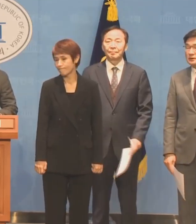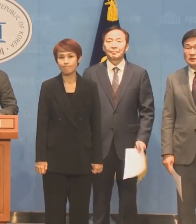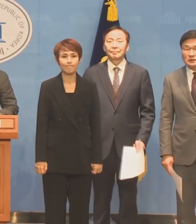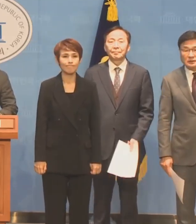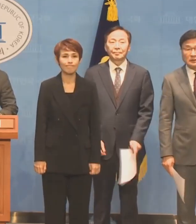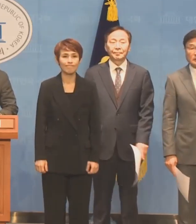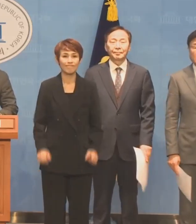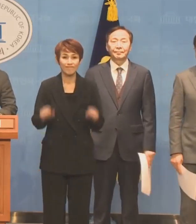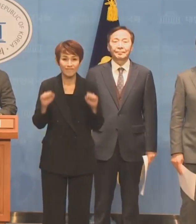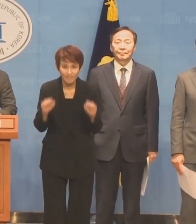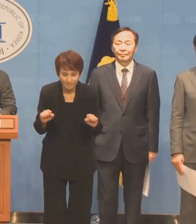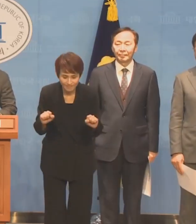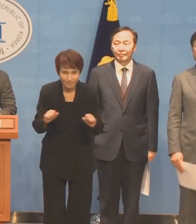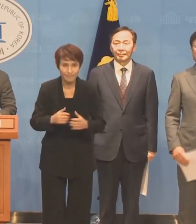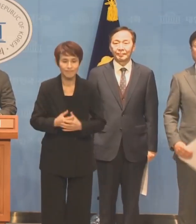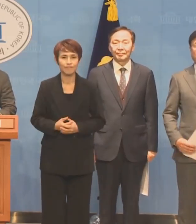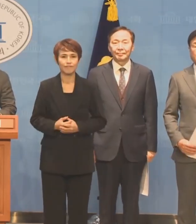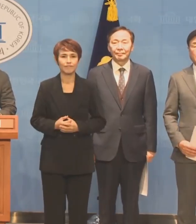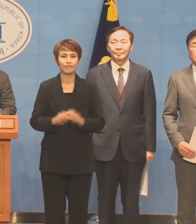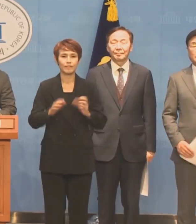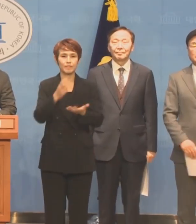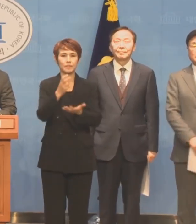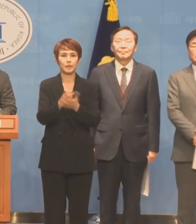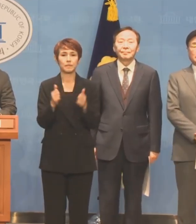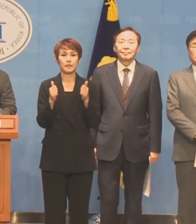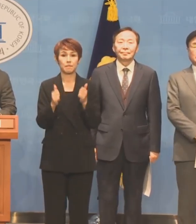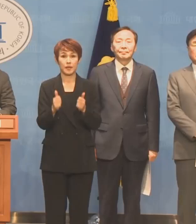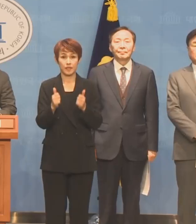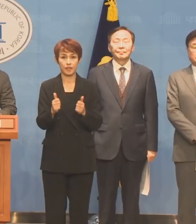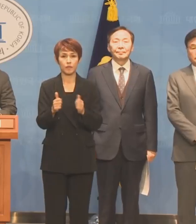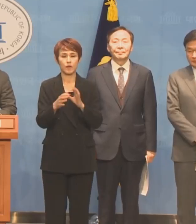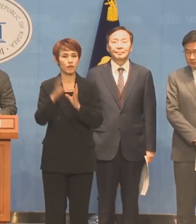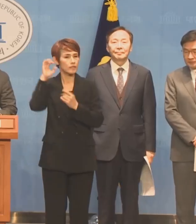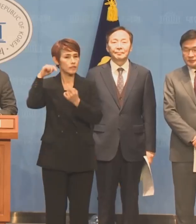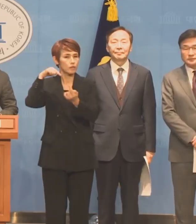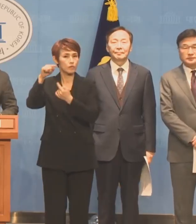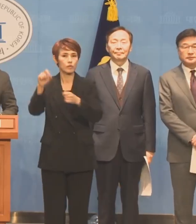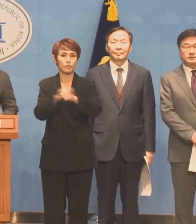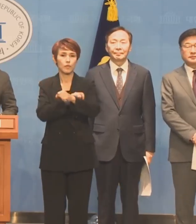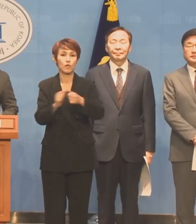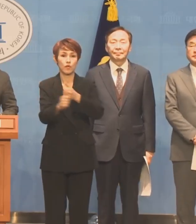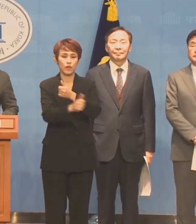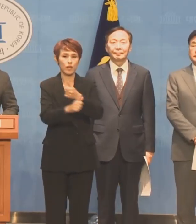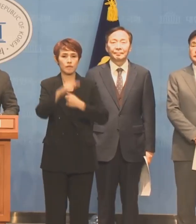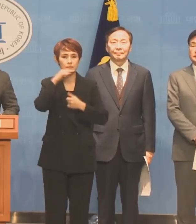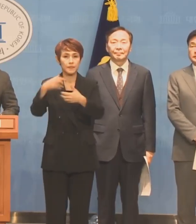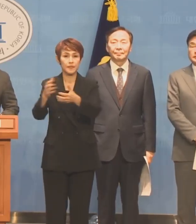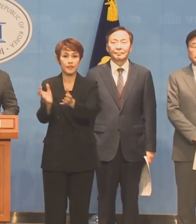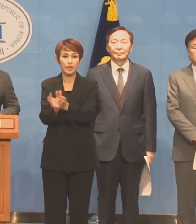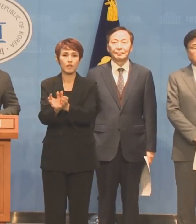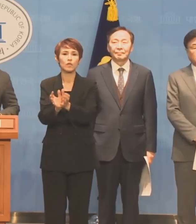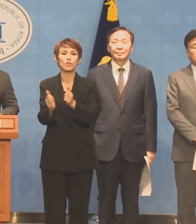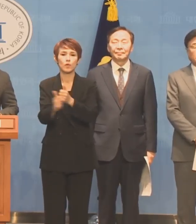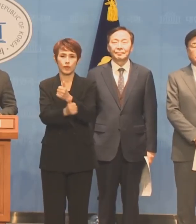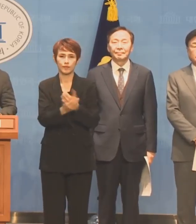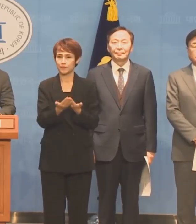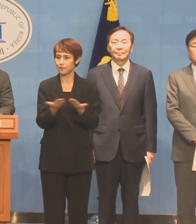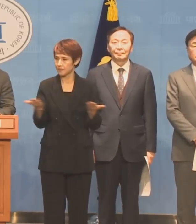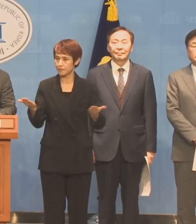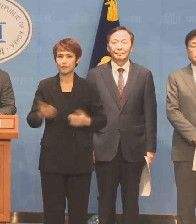예, 안녕하십니까. 헌법재판관 인사청문특별위원회 국민의힘 위원